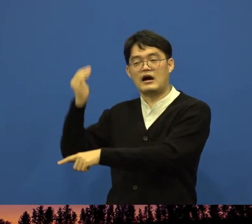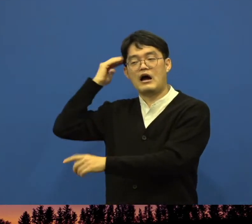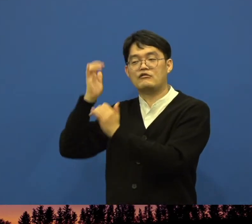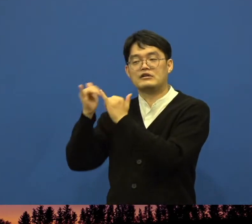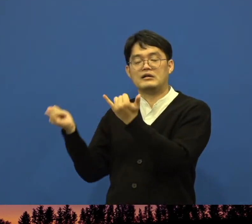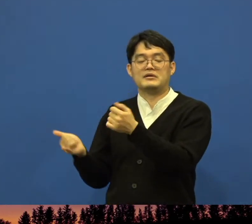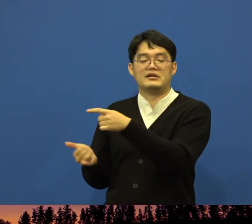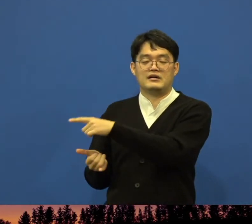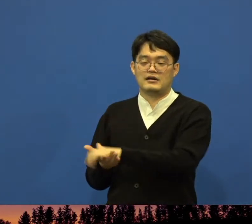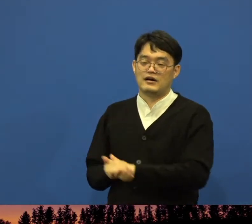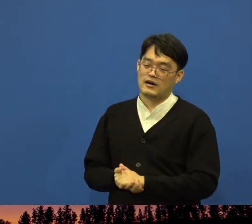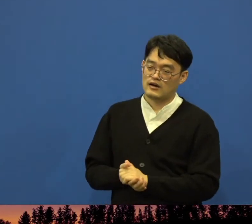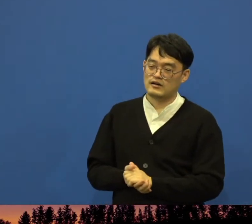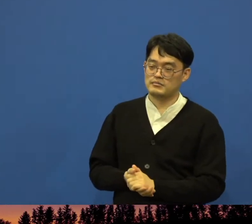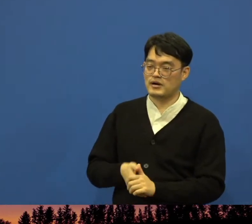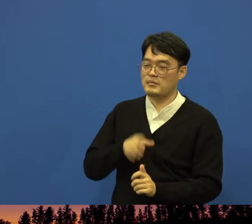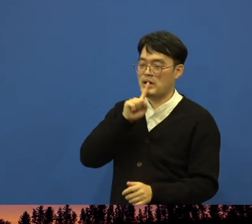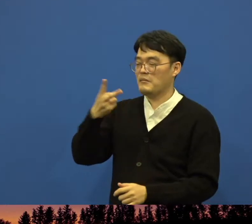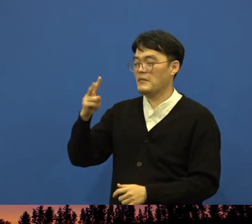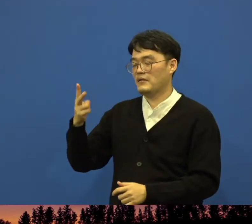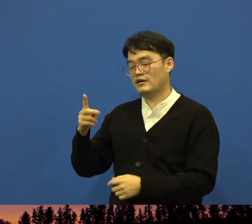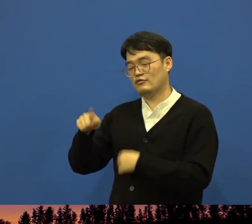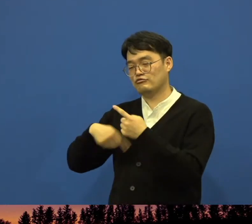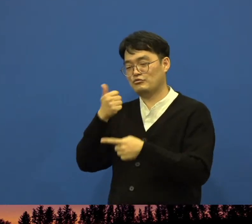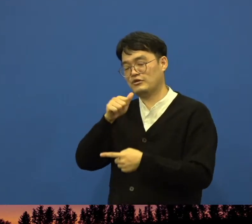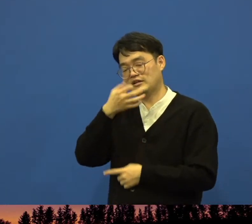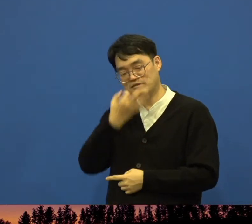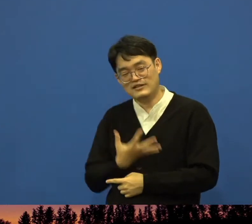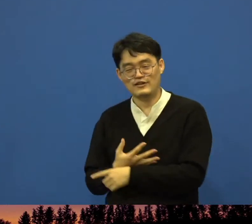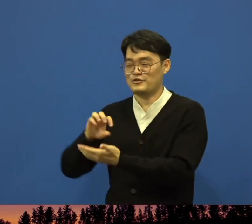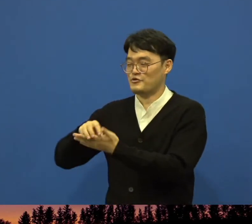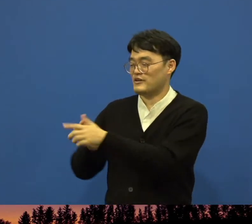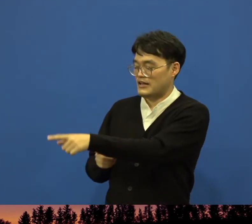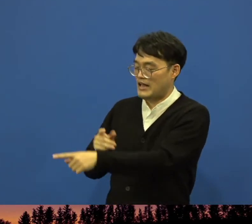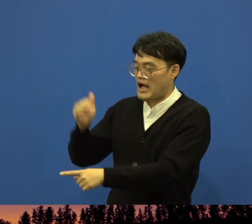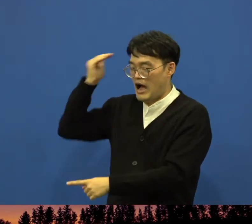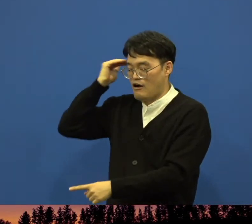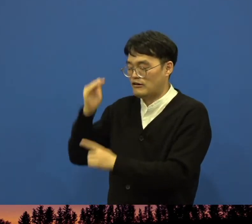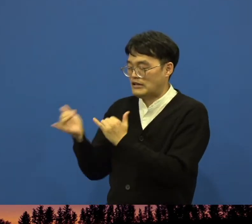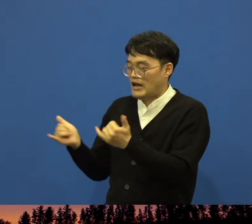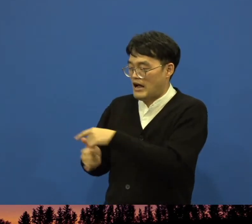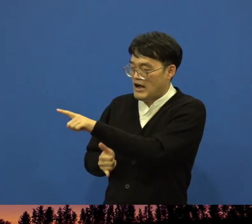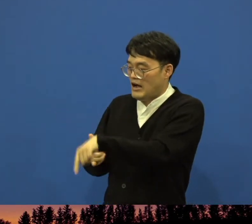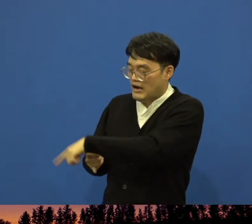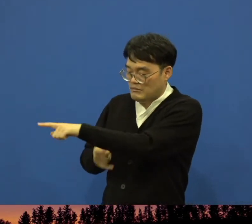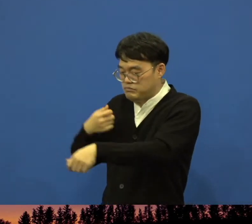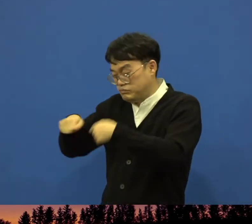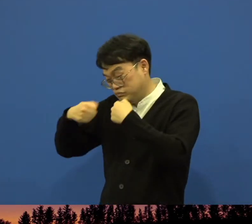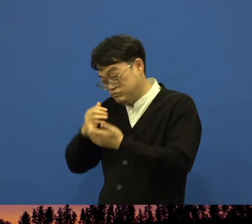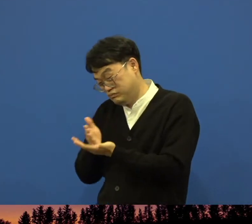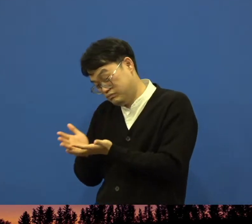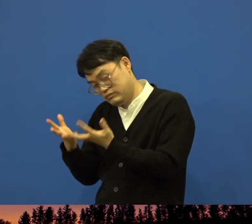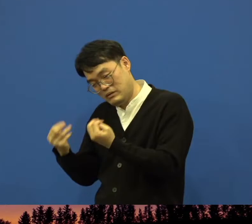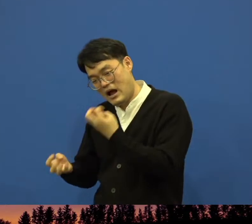달짝지근하고 번역도 안 돼요 영어로. 이렇게 다양하게 음식을 만들어 먹는 민족이 없어요. 다양하게.